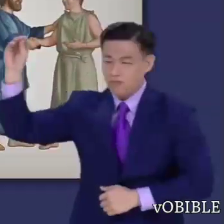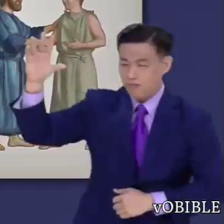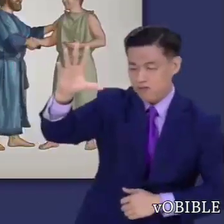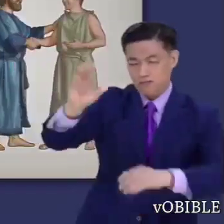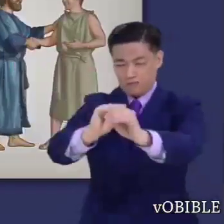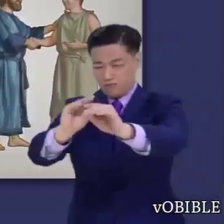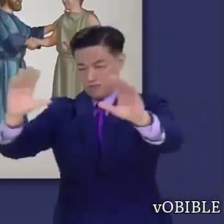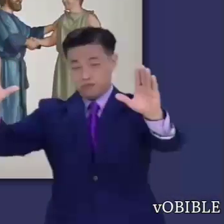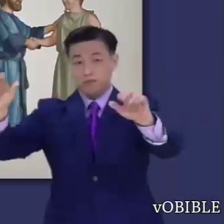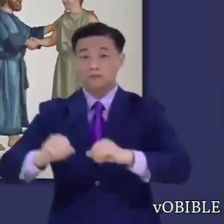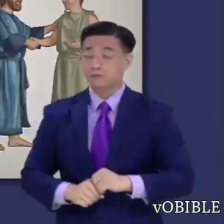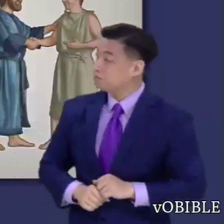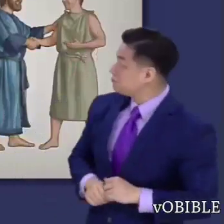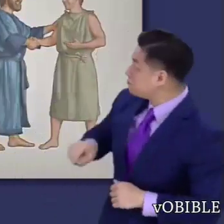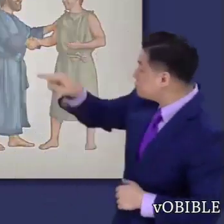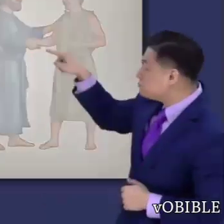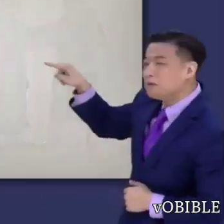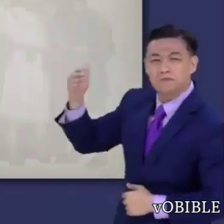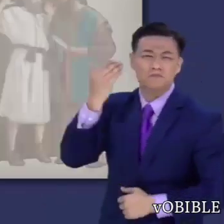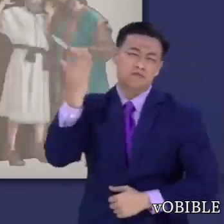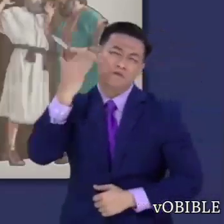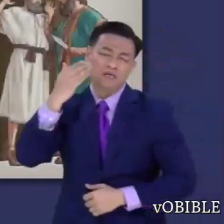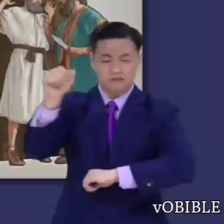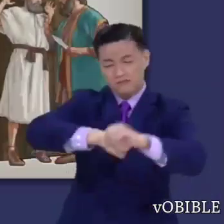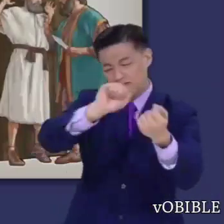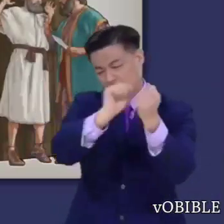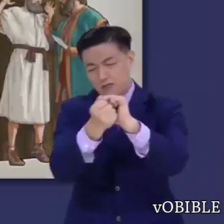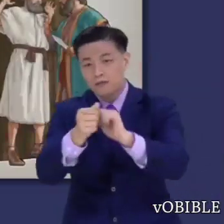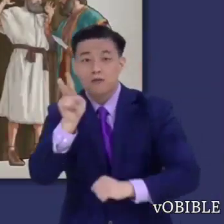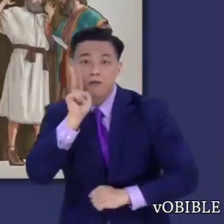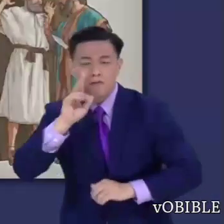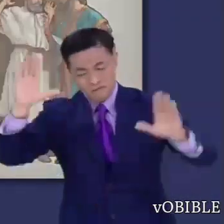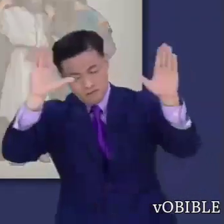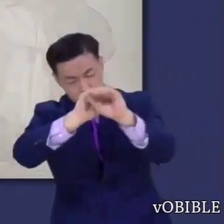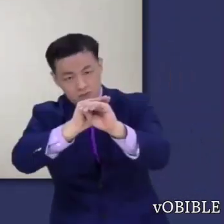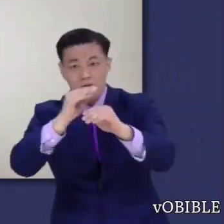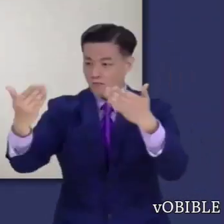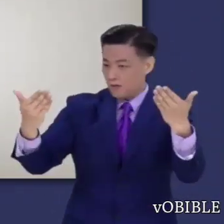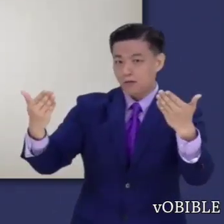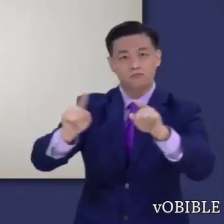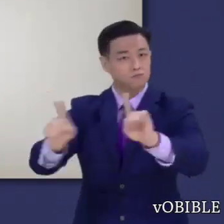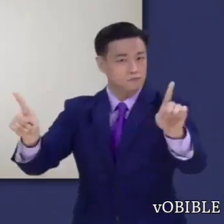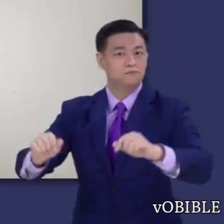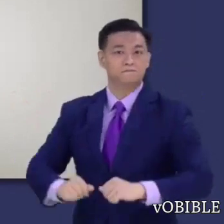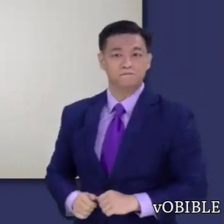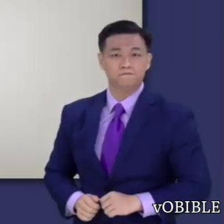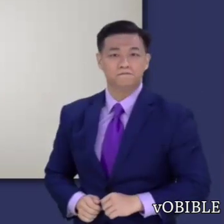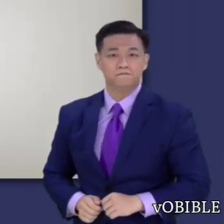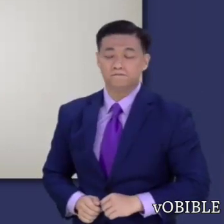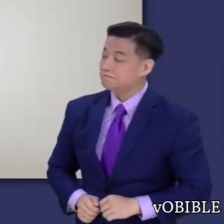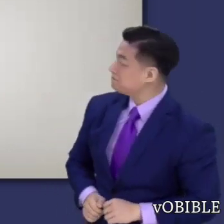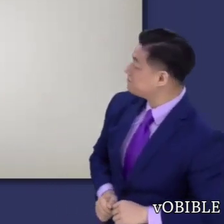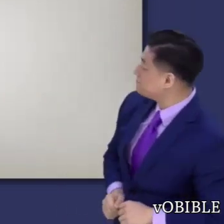子，他们与拒绝接受上帝标准的人对比鲜明。保罗劝勉会众成